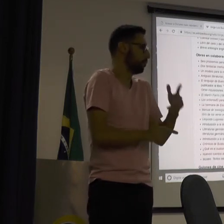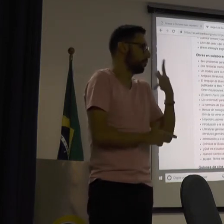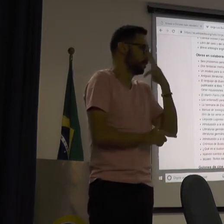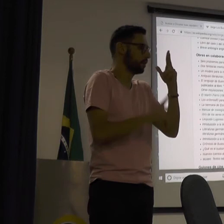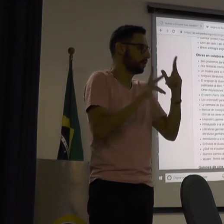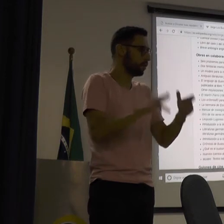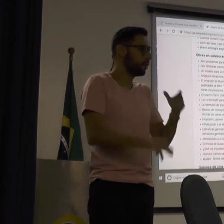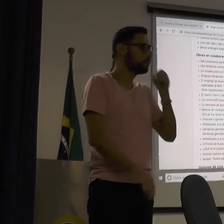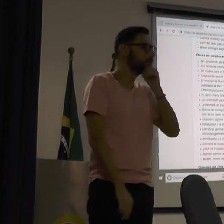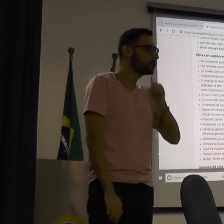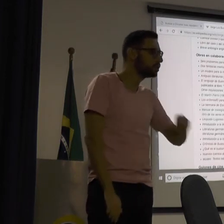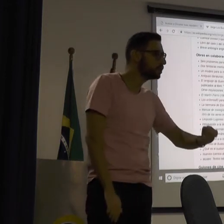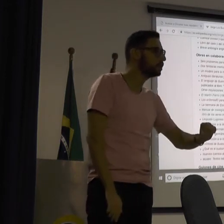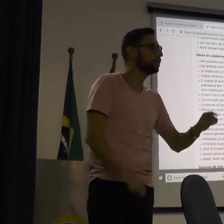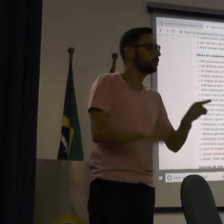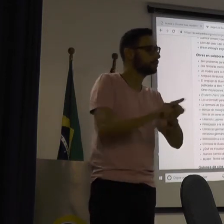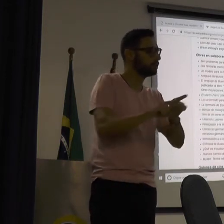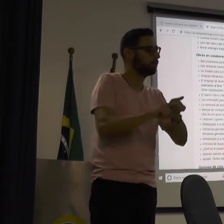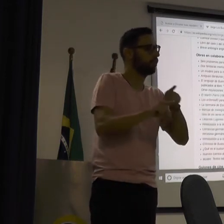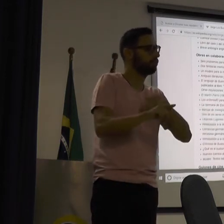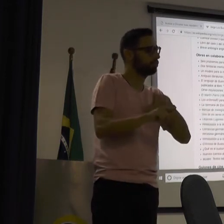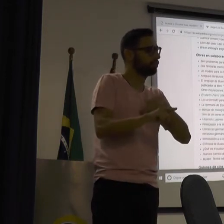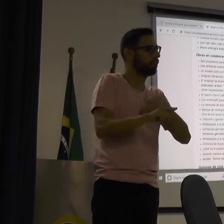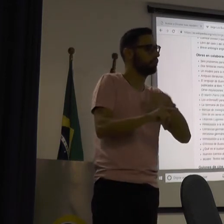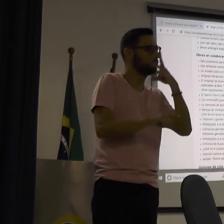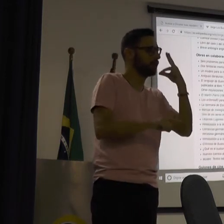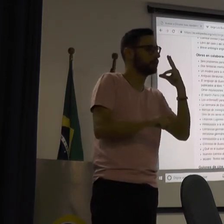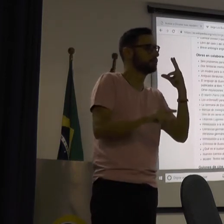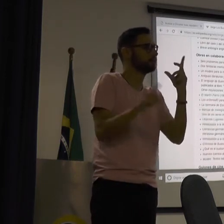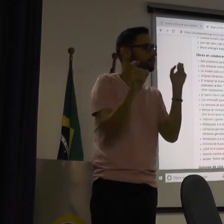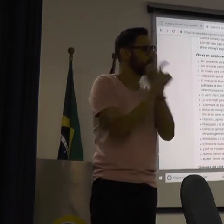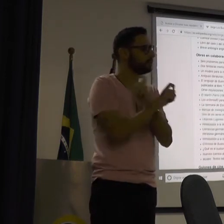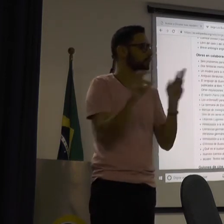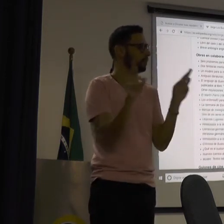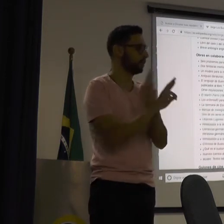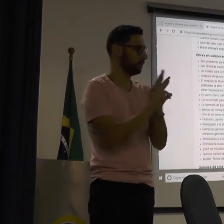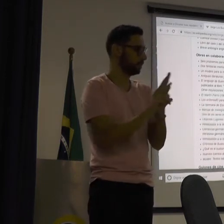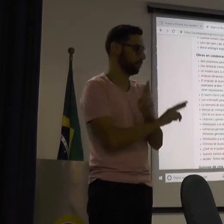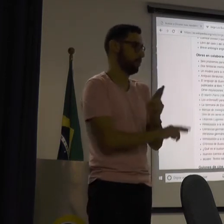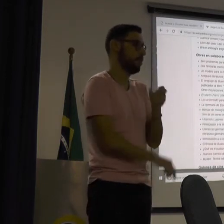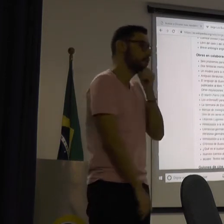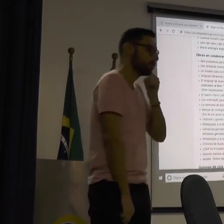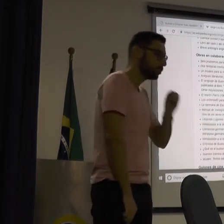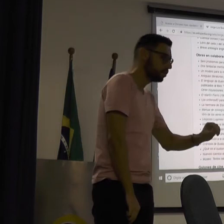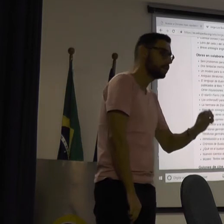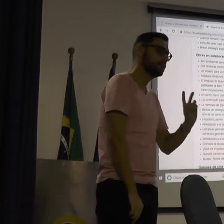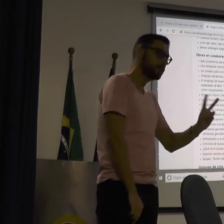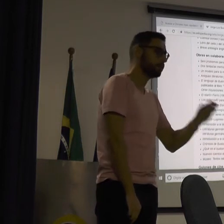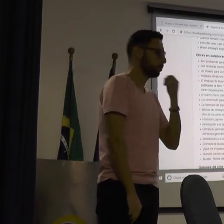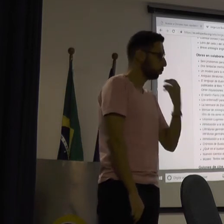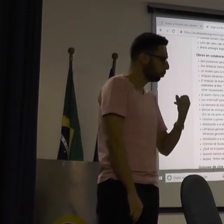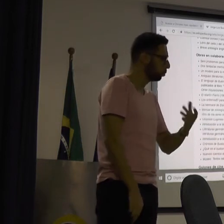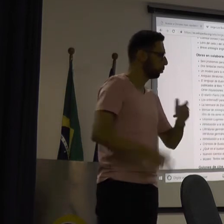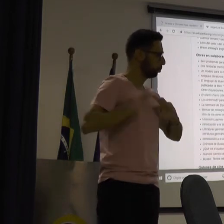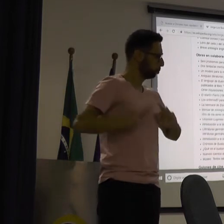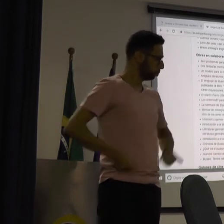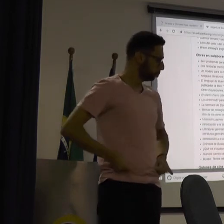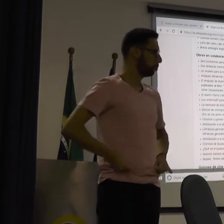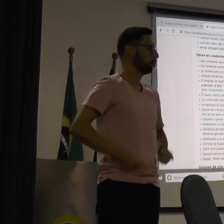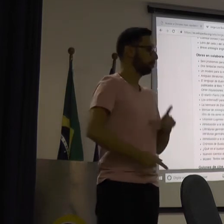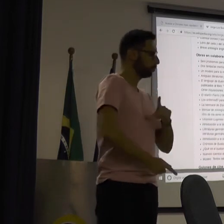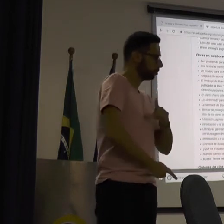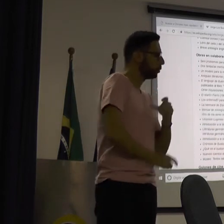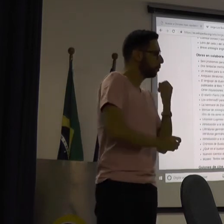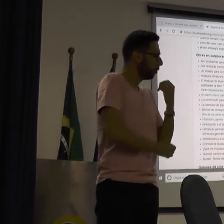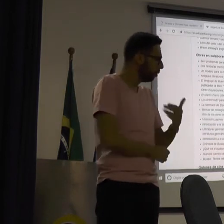Assis se comportou. Ele era super bem comportado, o Machado de Assis, né? Muito diplomático. Ele só, pelo menos